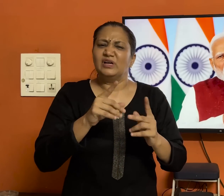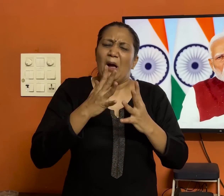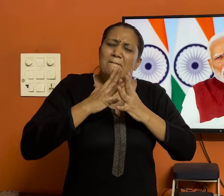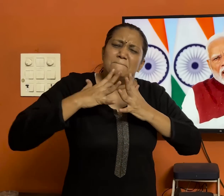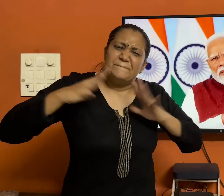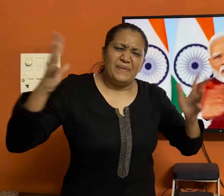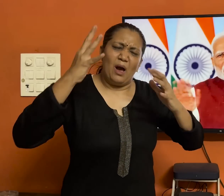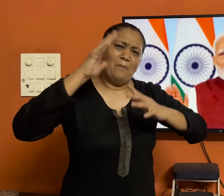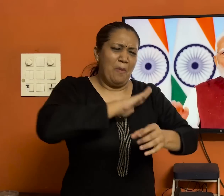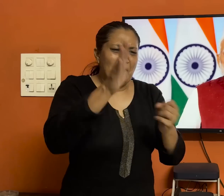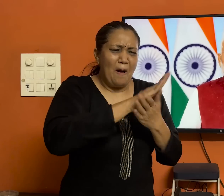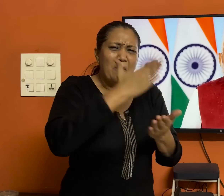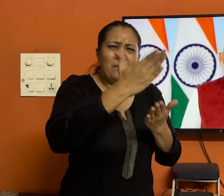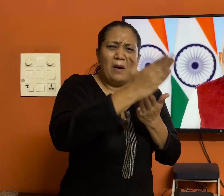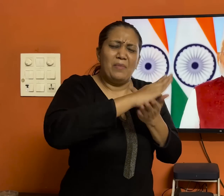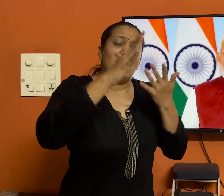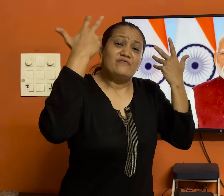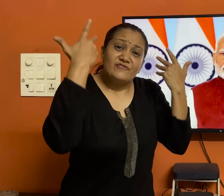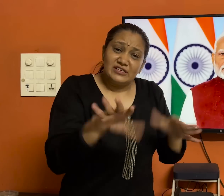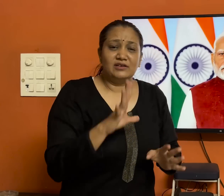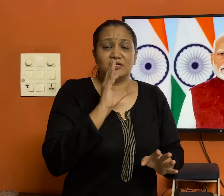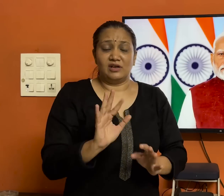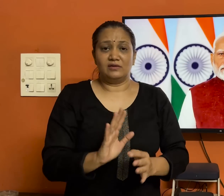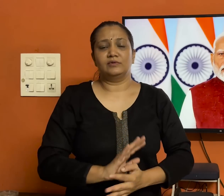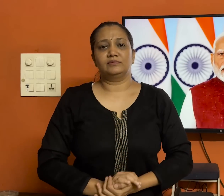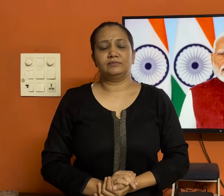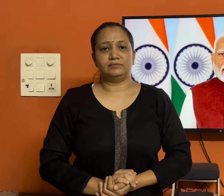बड़े पैमाने पर तबाह कर चुके थे।